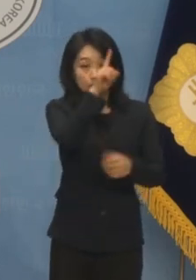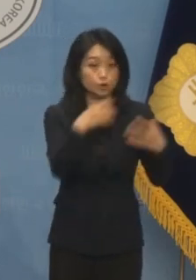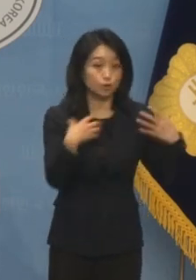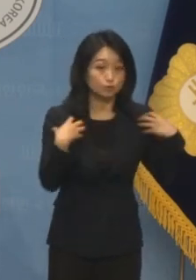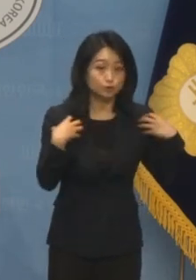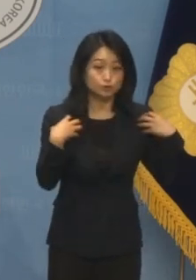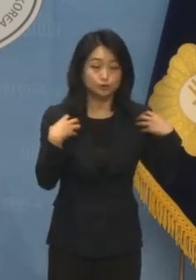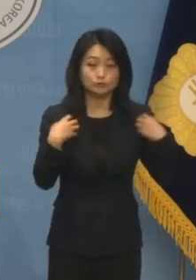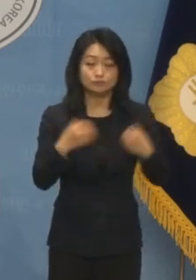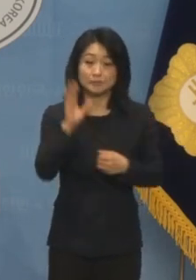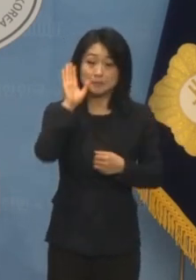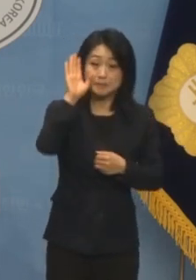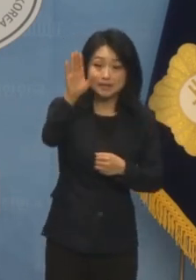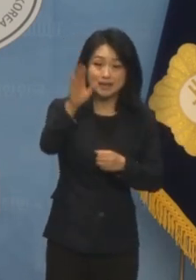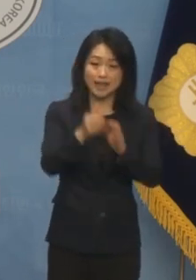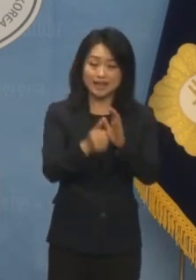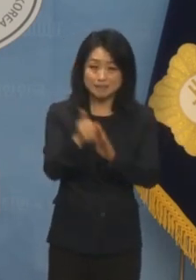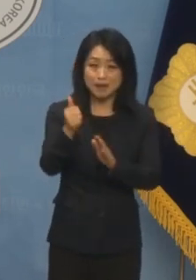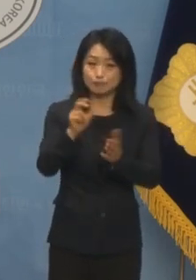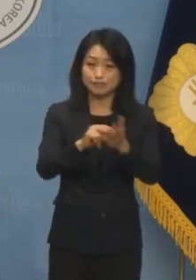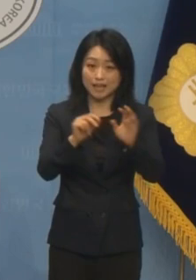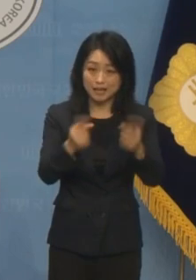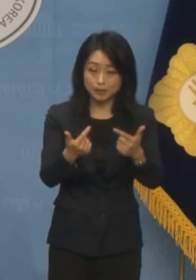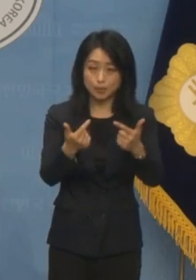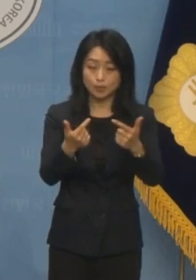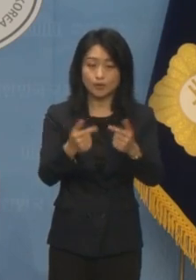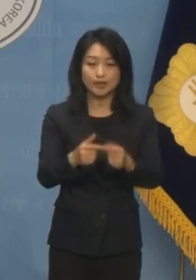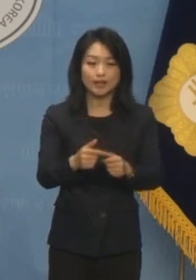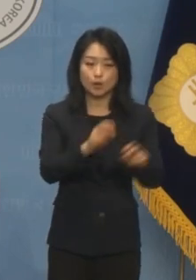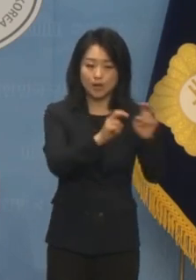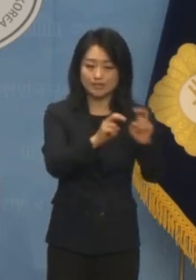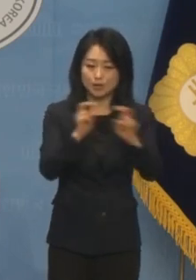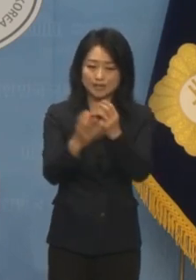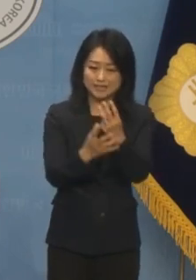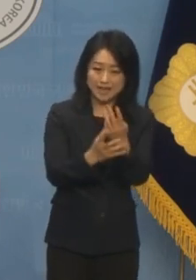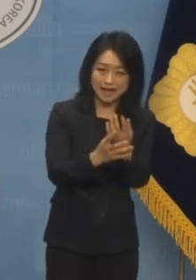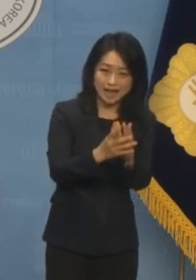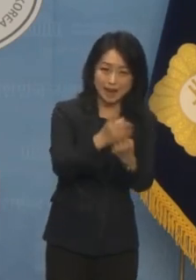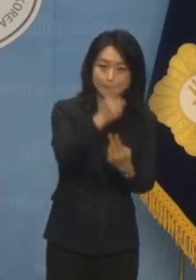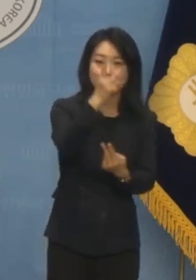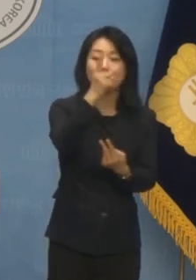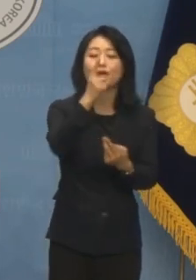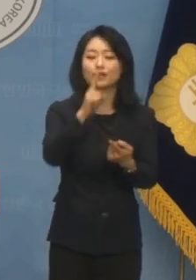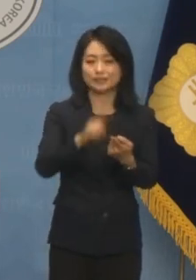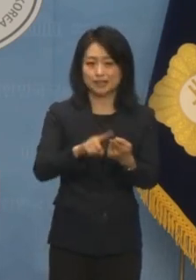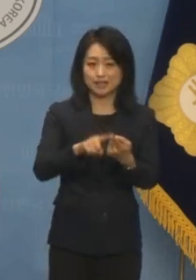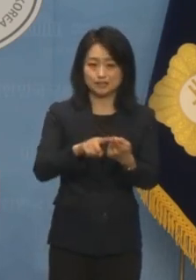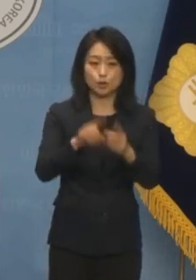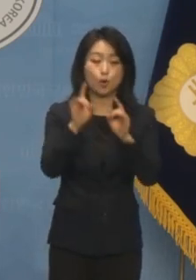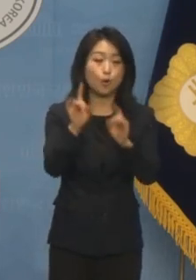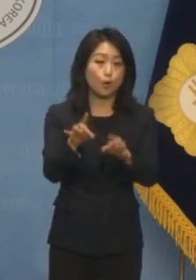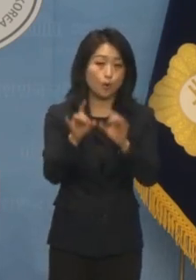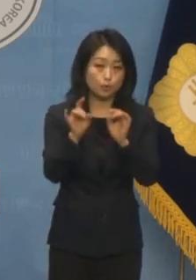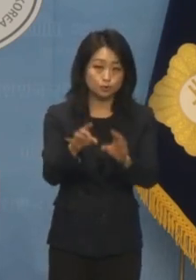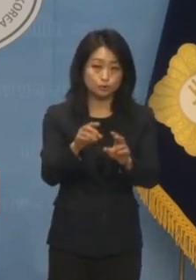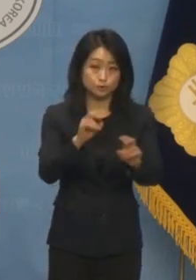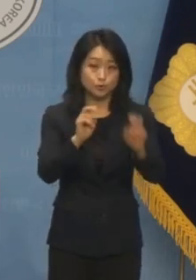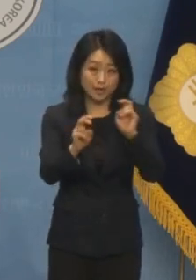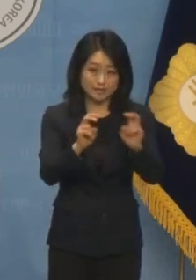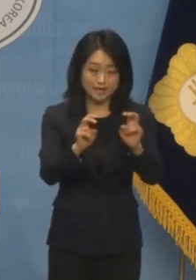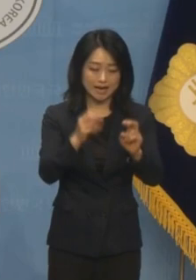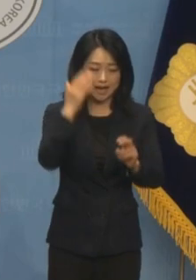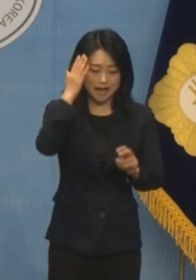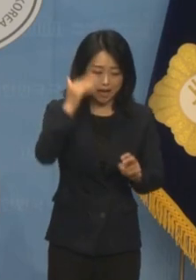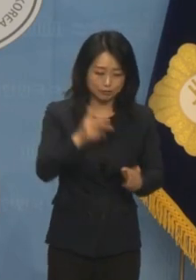정부는 장래성이 없어서가 아니라 회사 합병 때문에 호주 업체 우드사이드가 50% 조관권을 포기하고